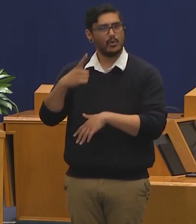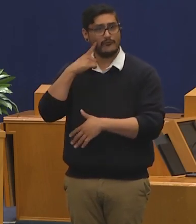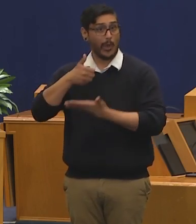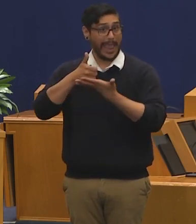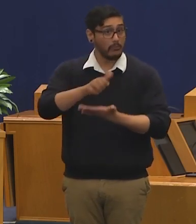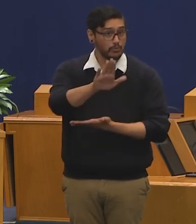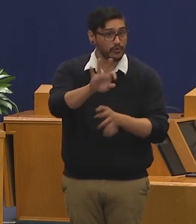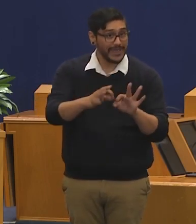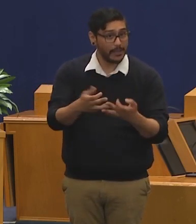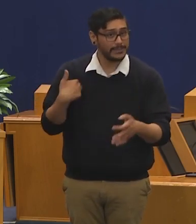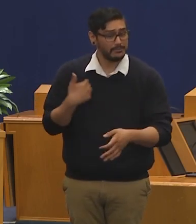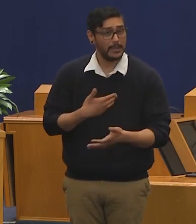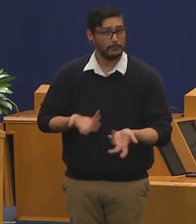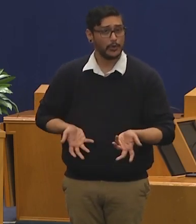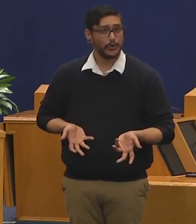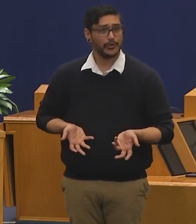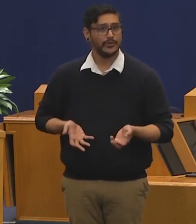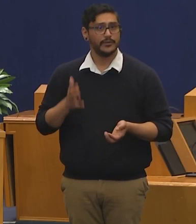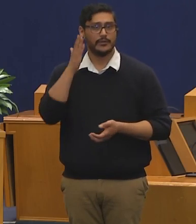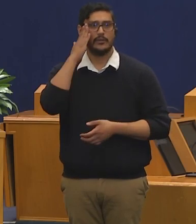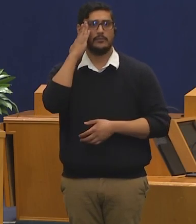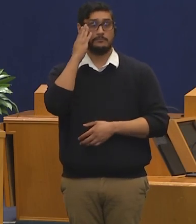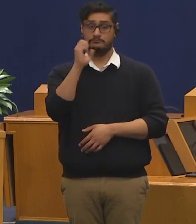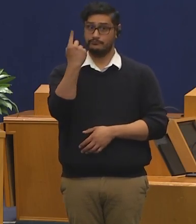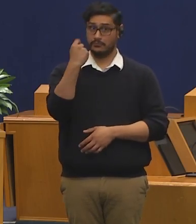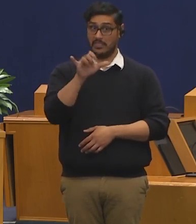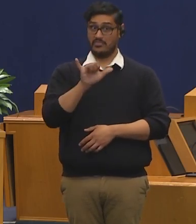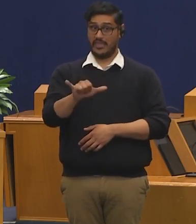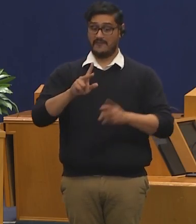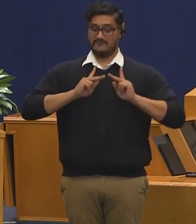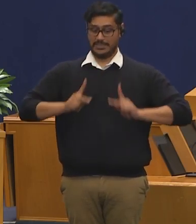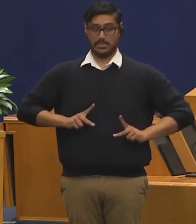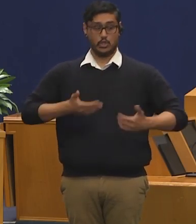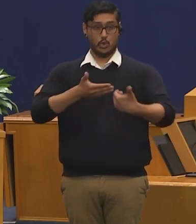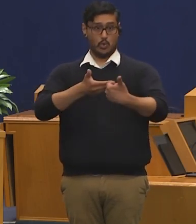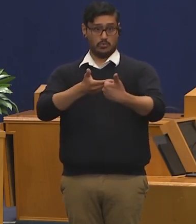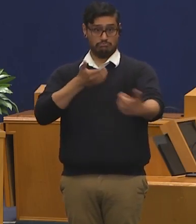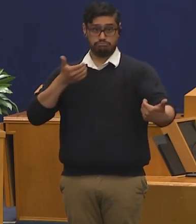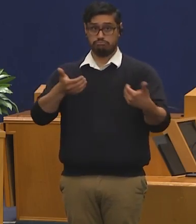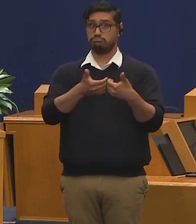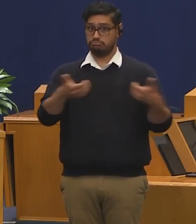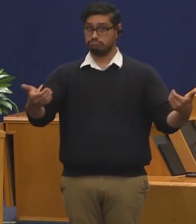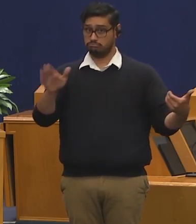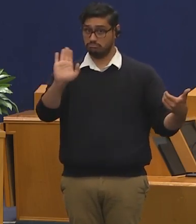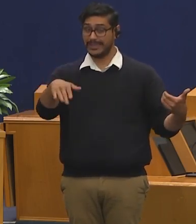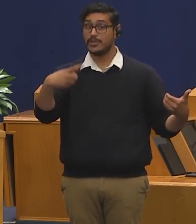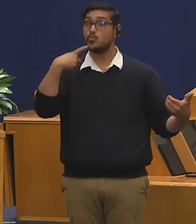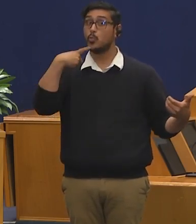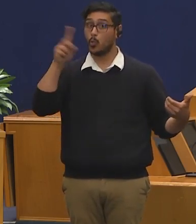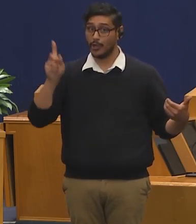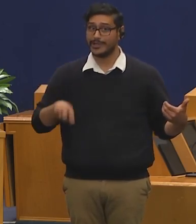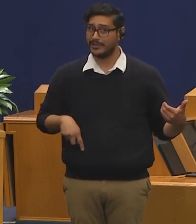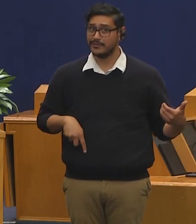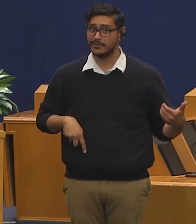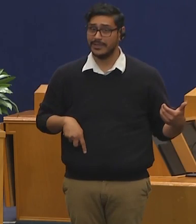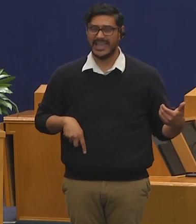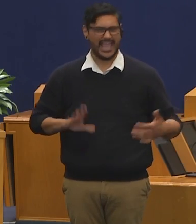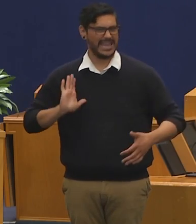Mantener la distancia física está trabajando y es la arma más grande que